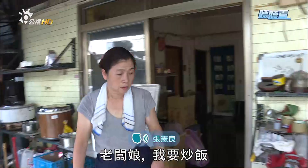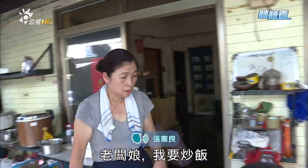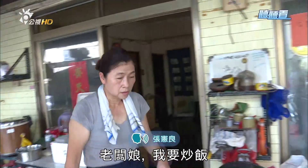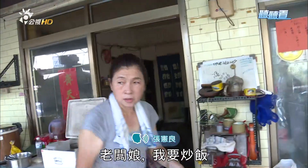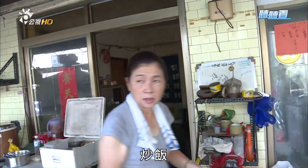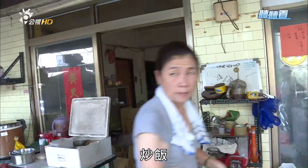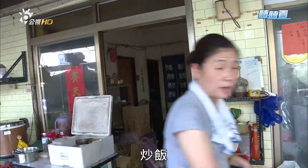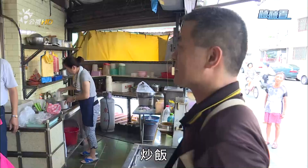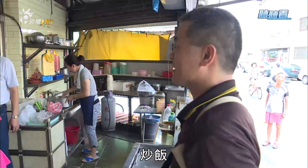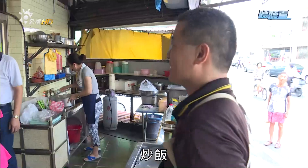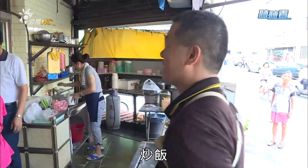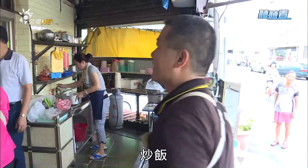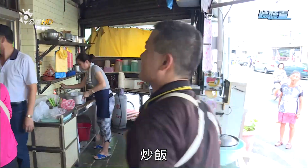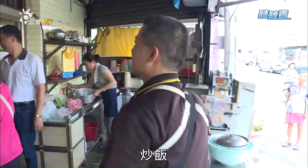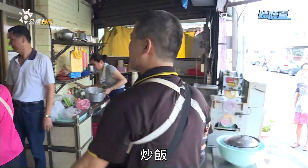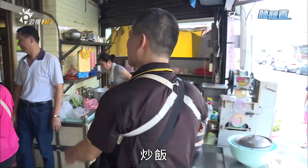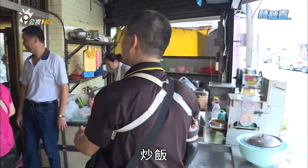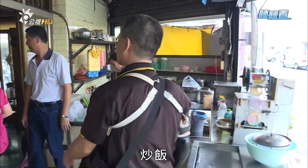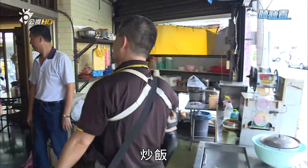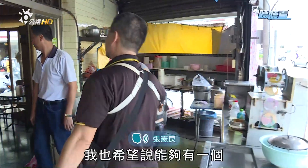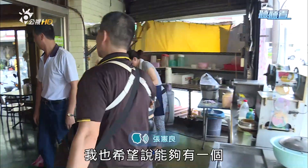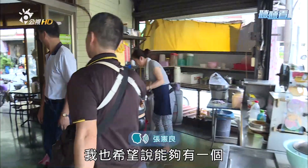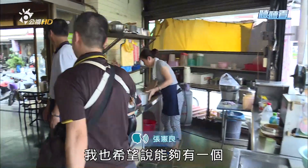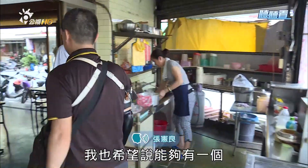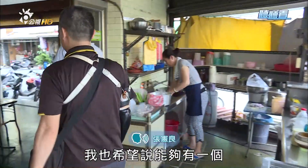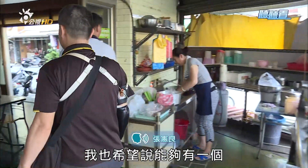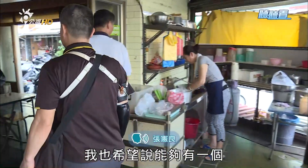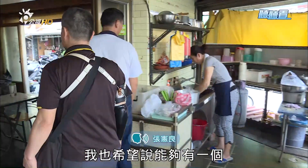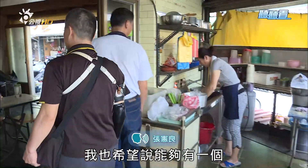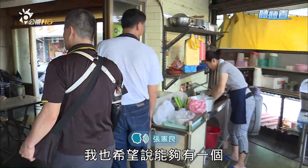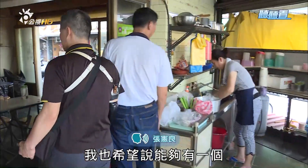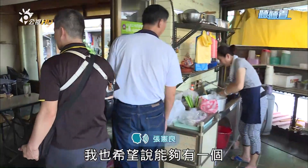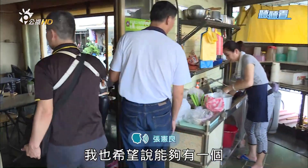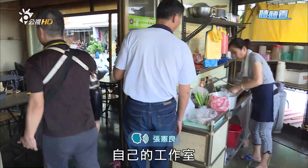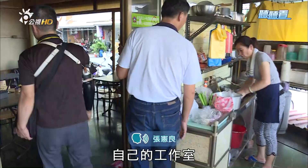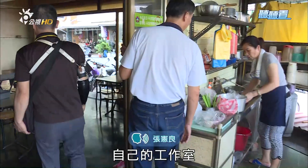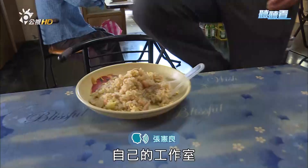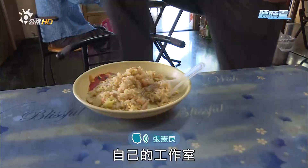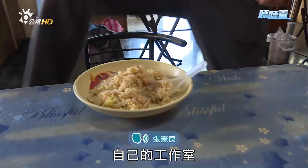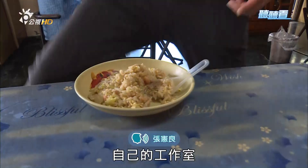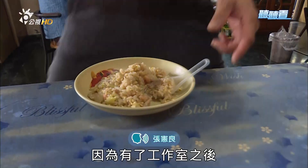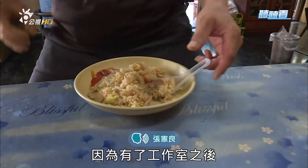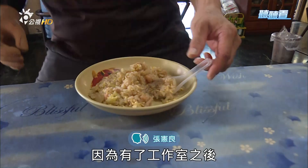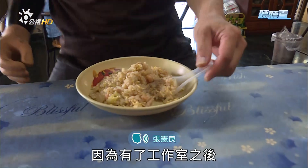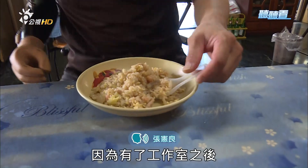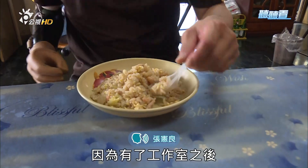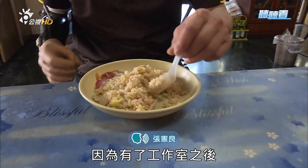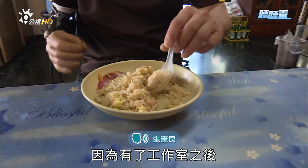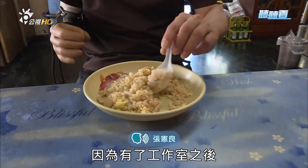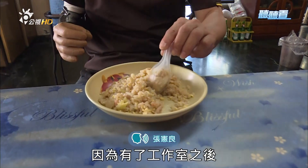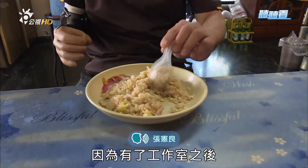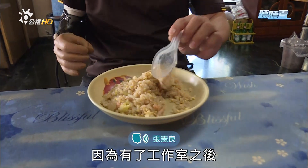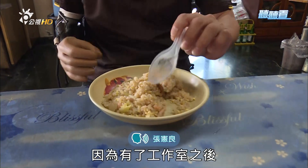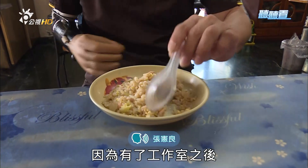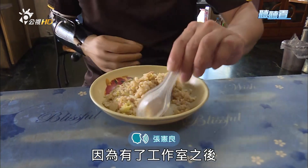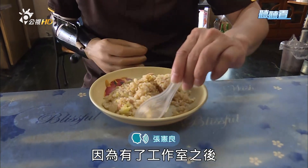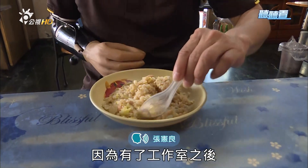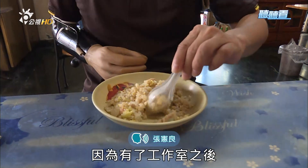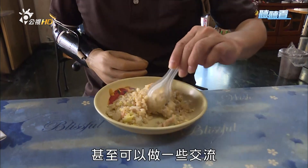本， 插本。 我也希望说能够有一个自己的工作室，因为有了工作室之后，甚